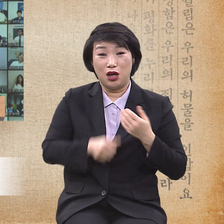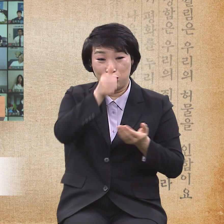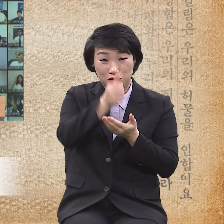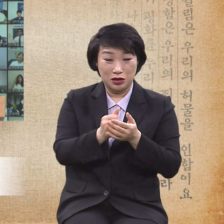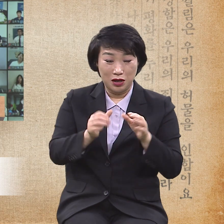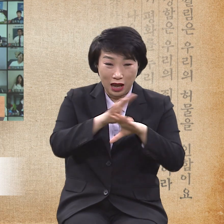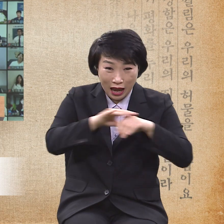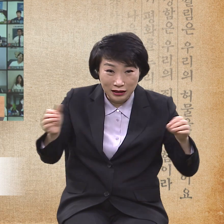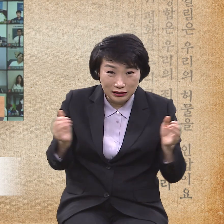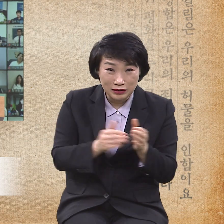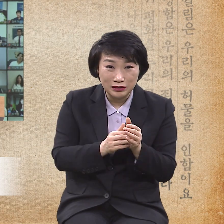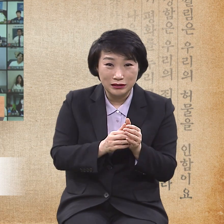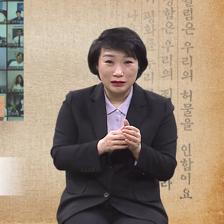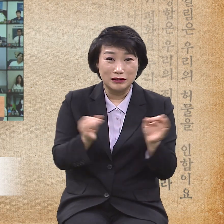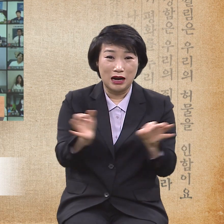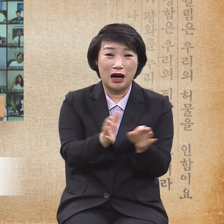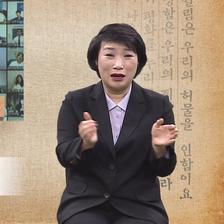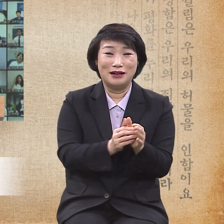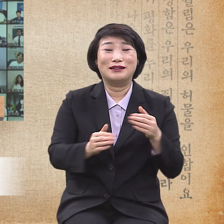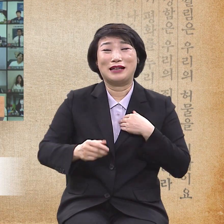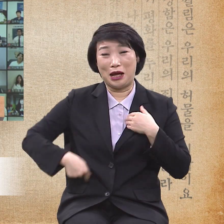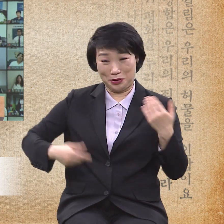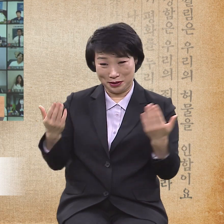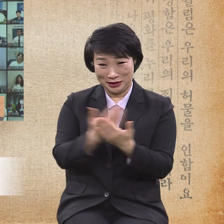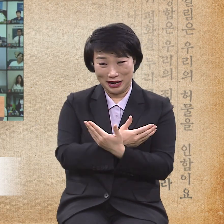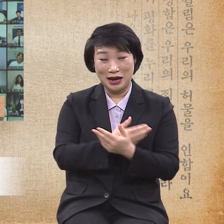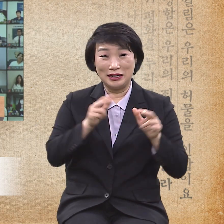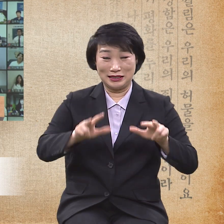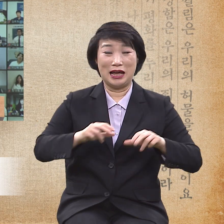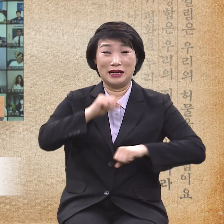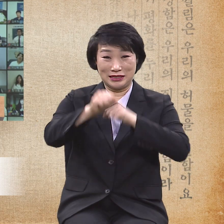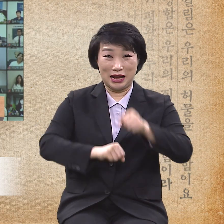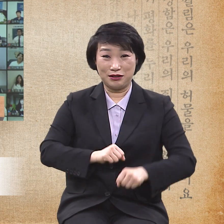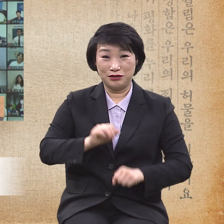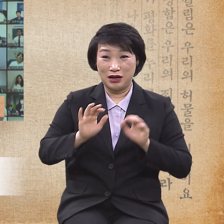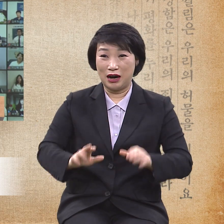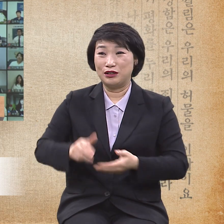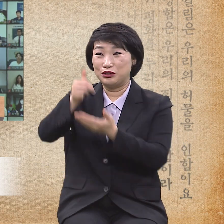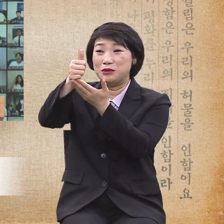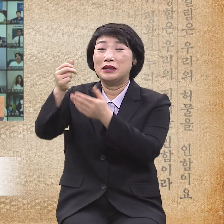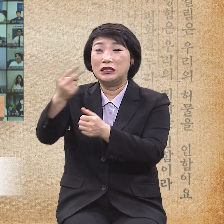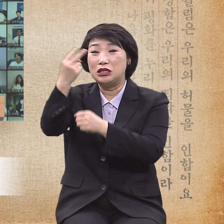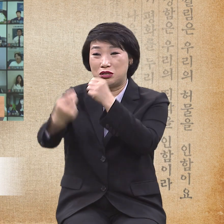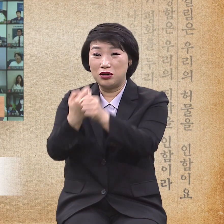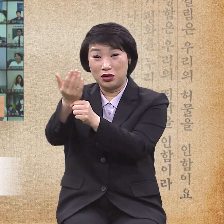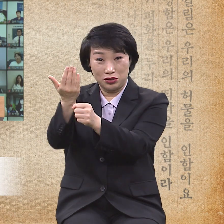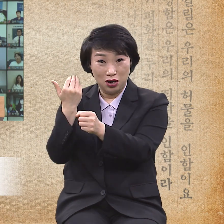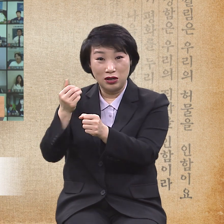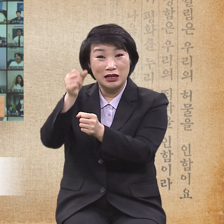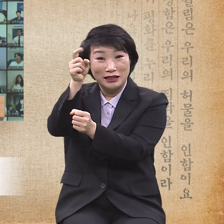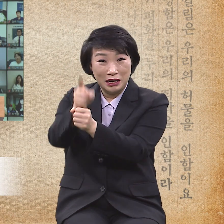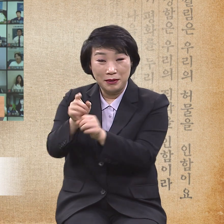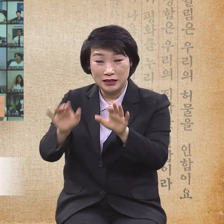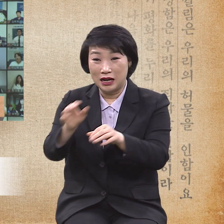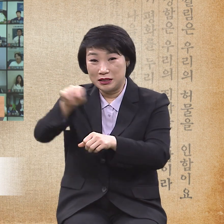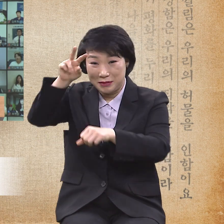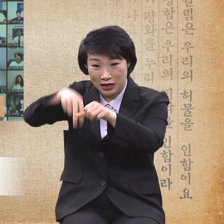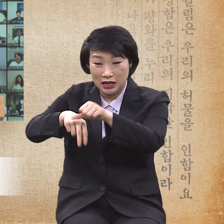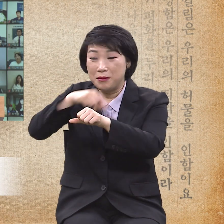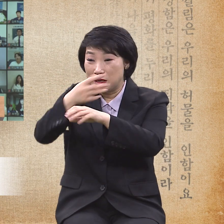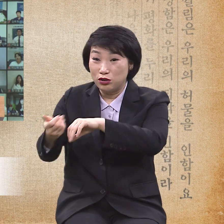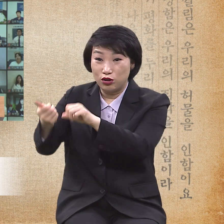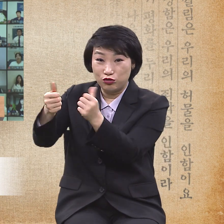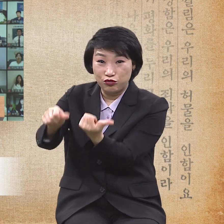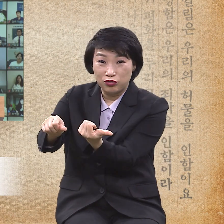죄를 도말하셨다. 나는 회개함으로 자유를 얻자. 주님은 2000년 전에 벌써 십자가에서 피